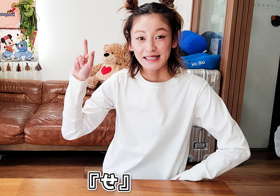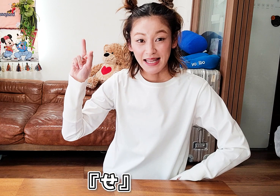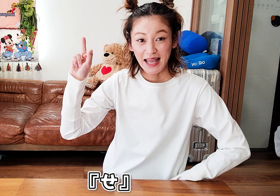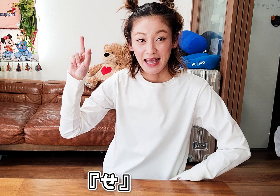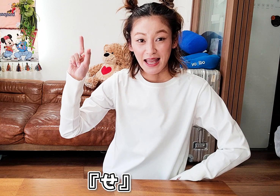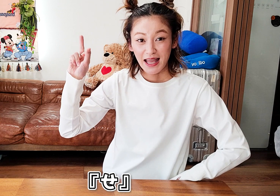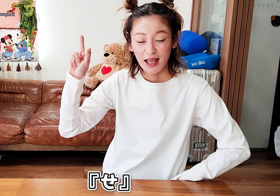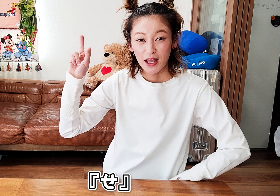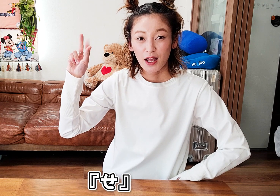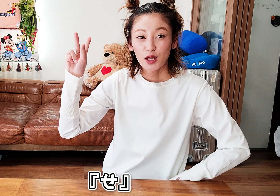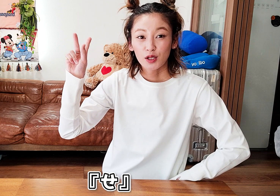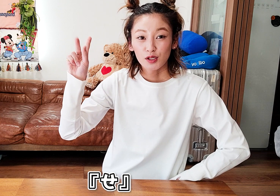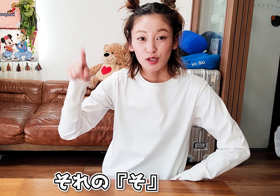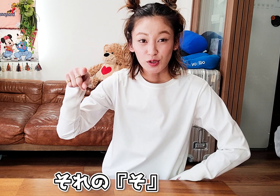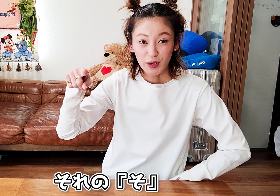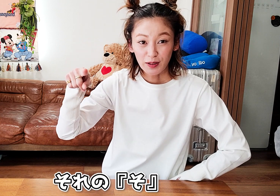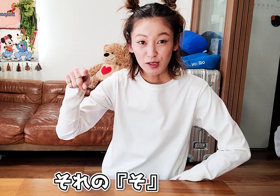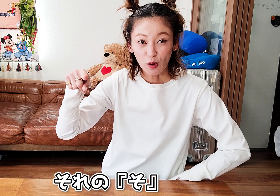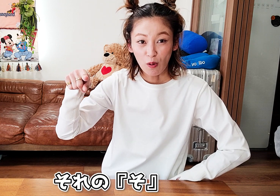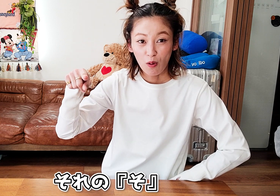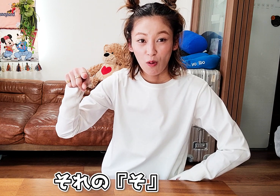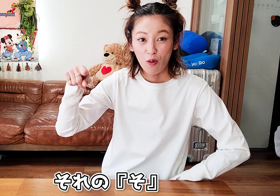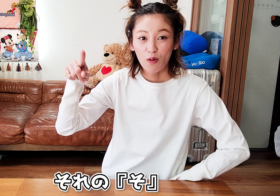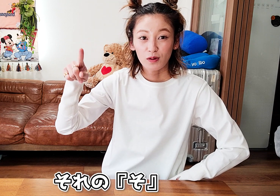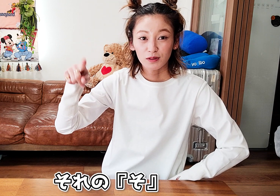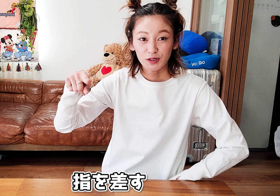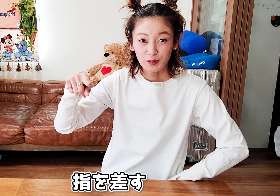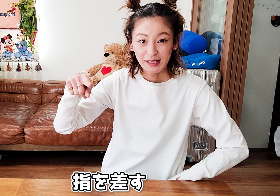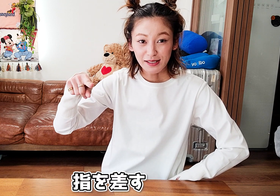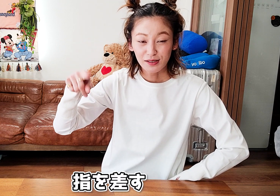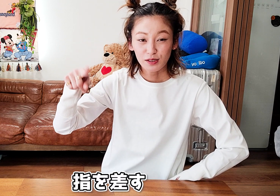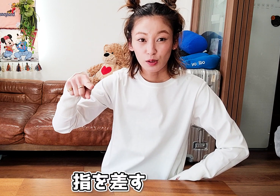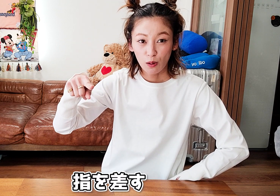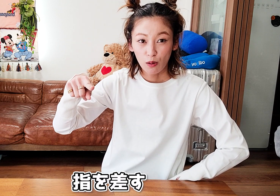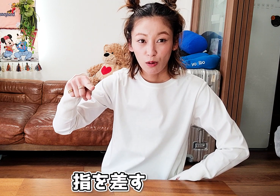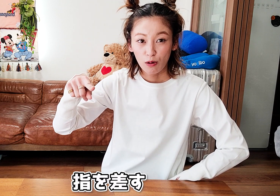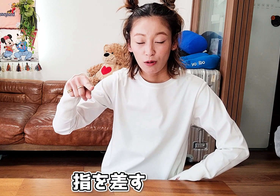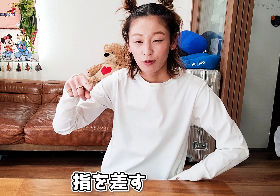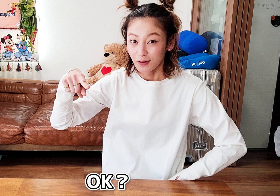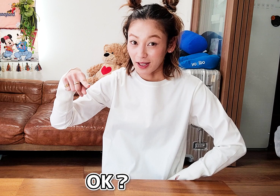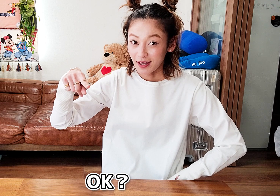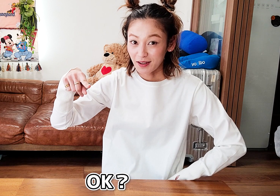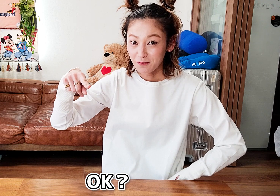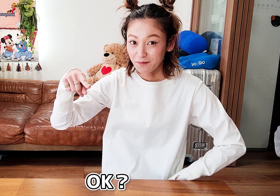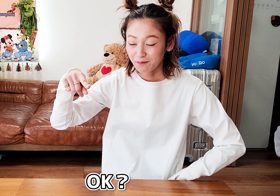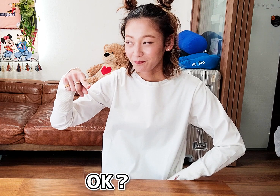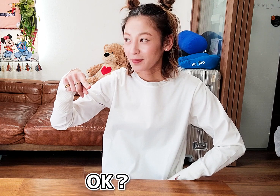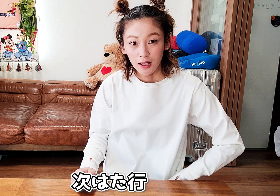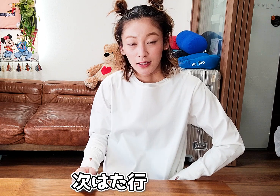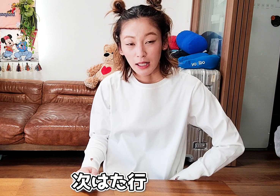せ、それのそ、指さす、そ、OK。 次、他